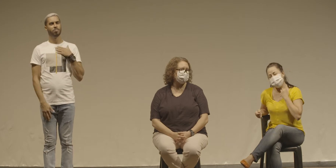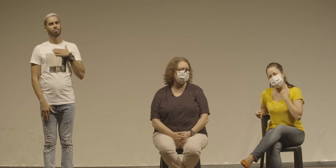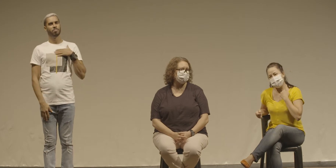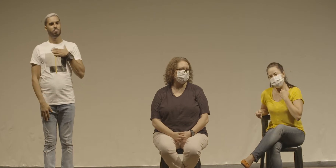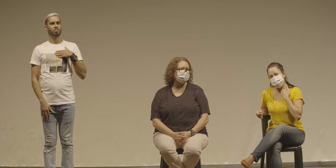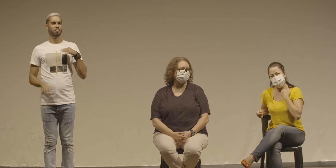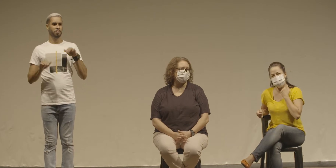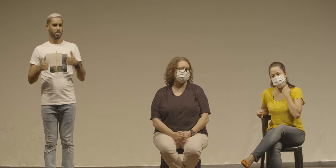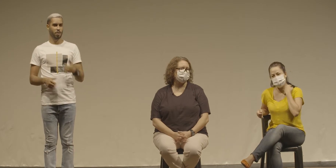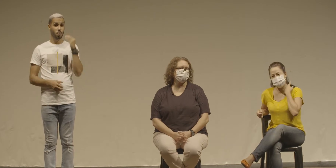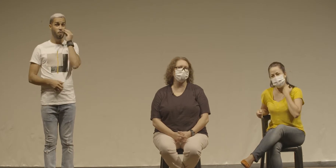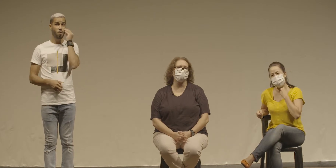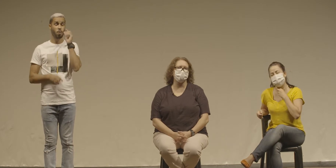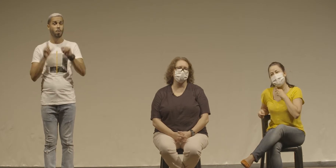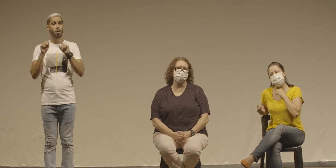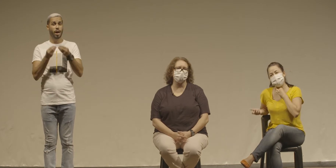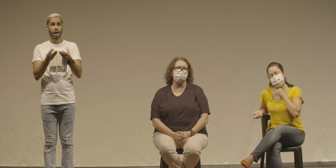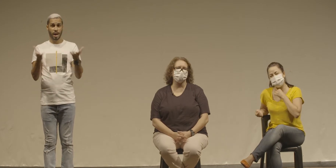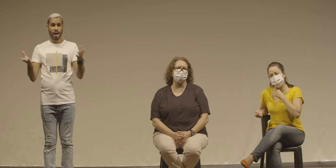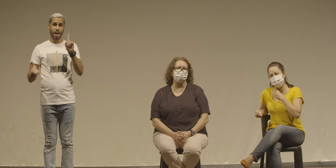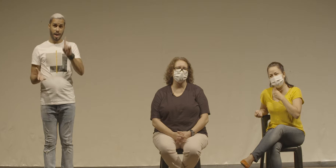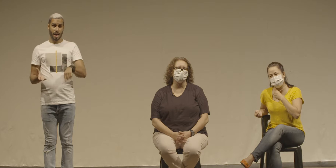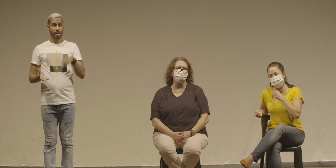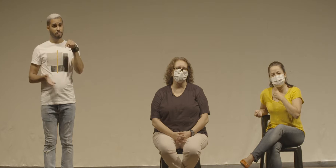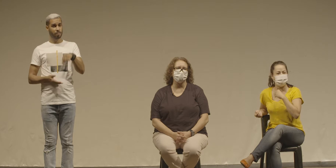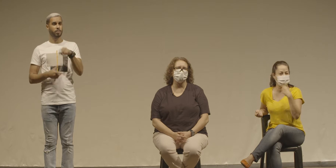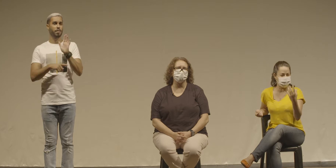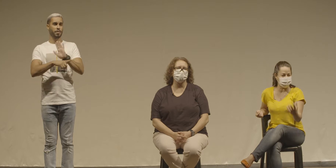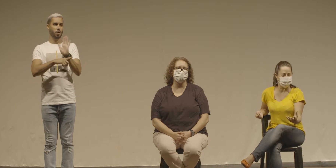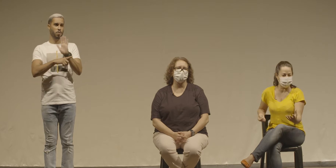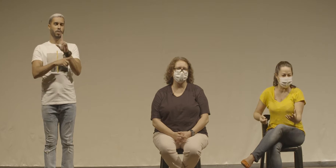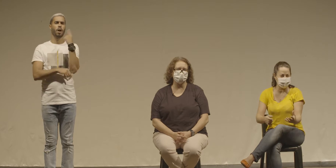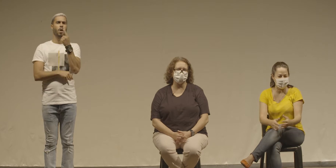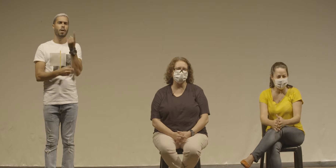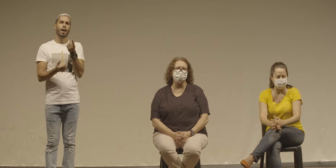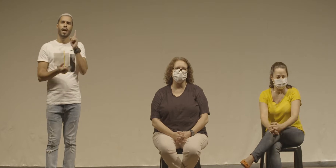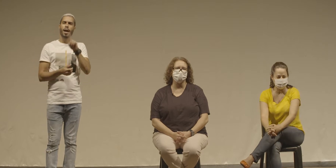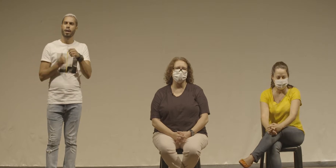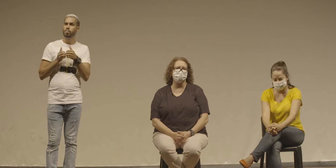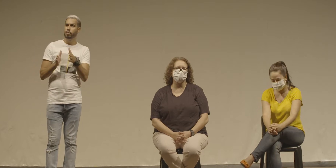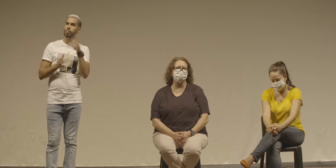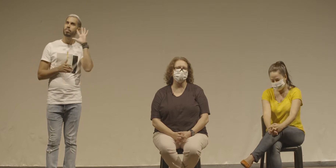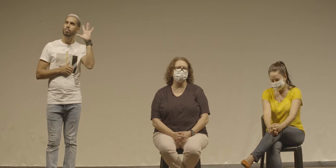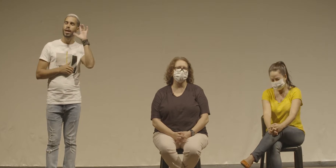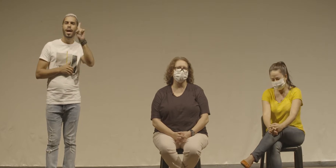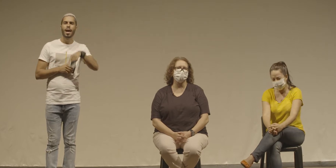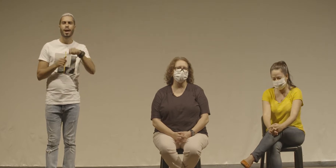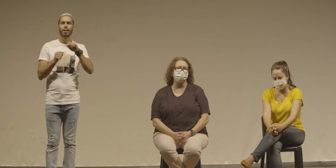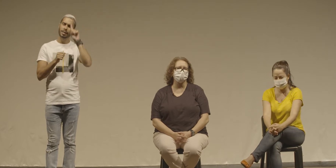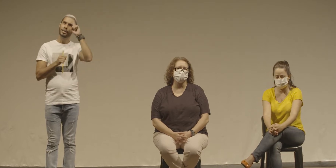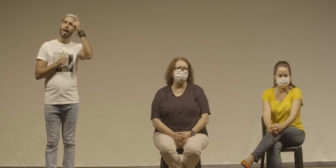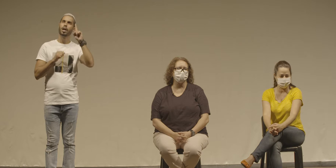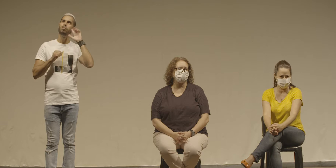a oportunidade de fazer a distribuição desse filme. Inicialmente, a nossa ideia era fazer